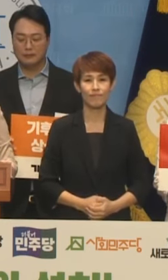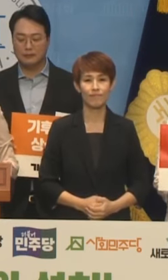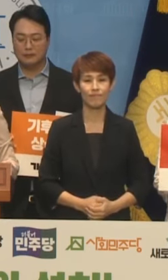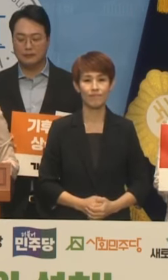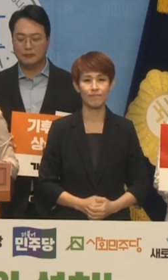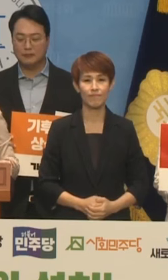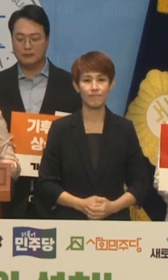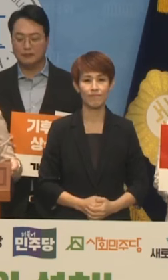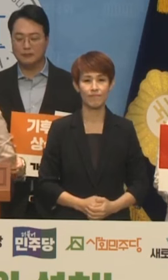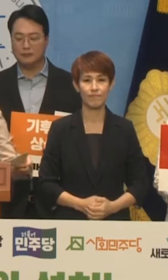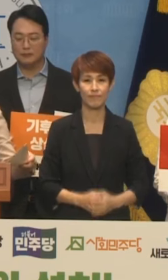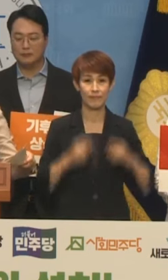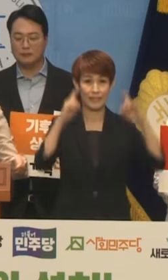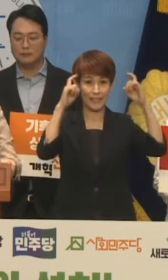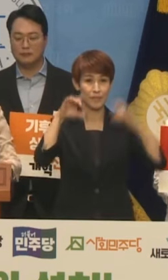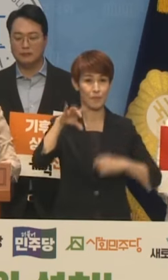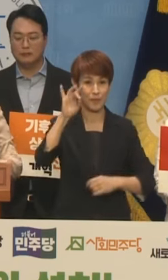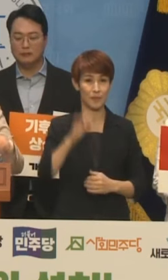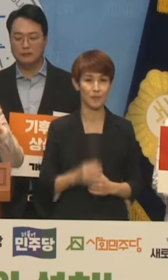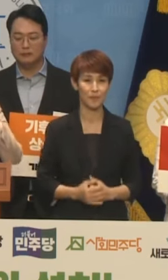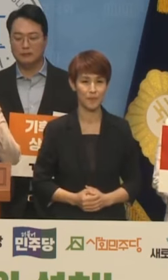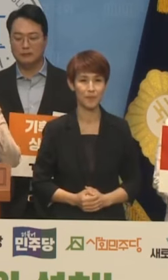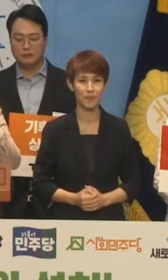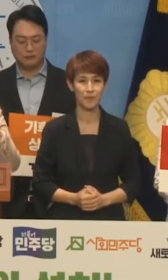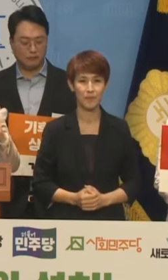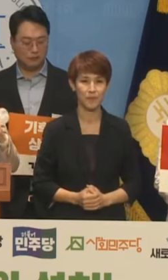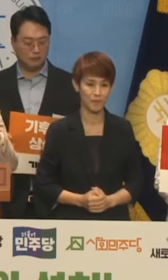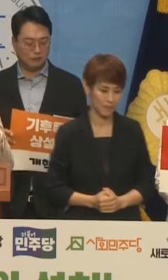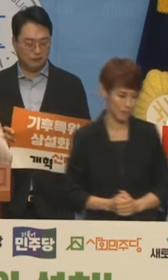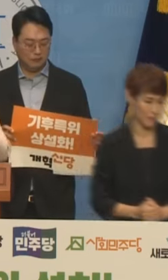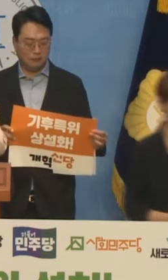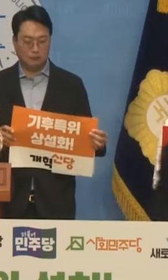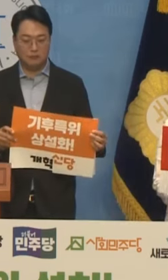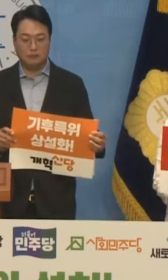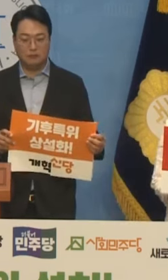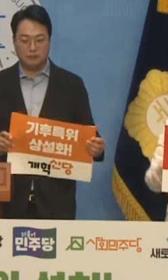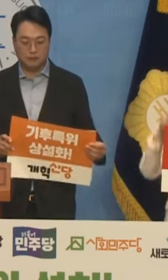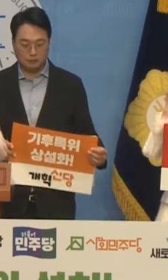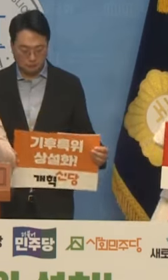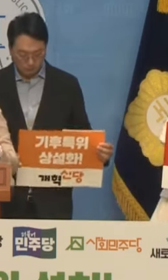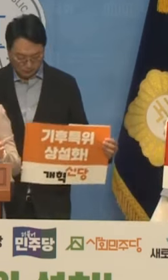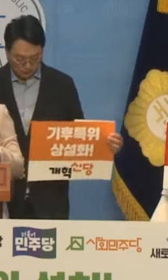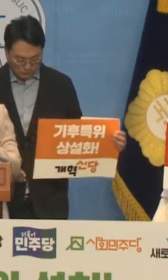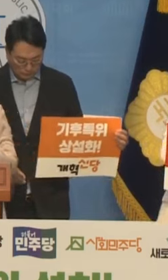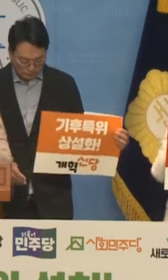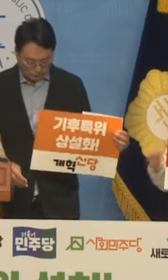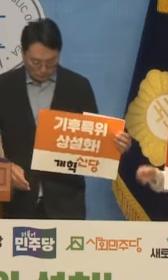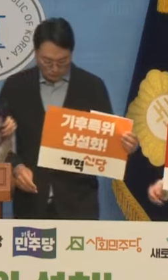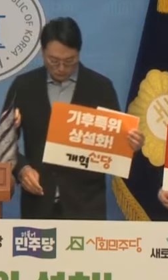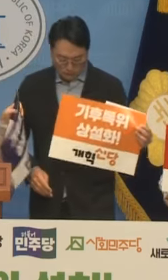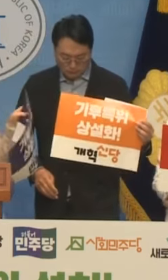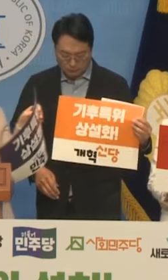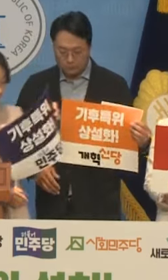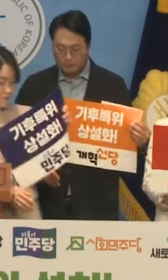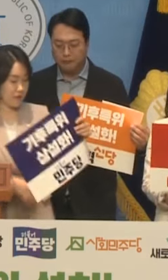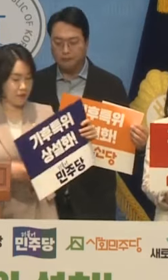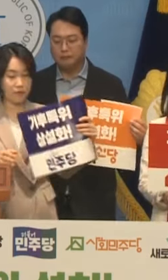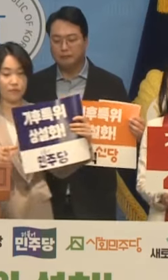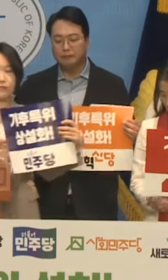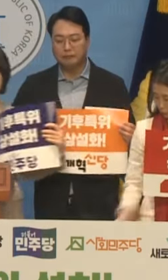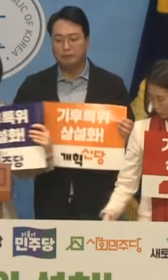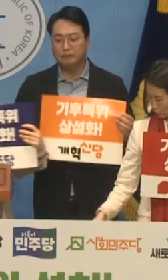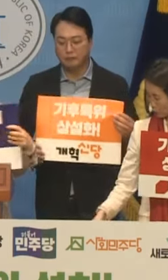전에 잠시 포토타임을 갖도록 하겠습니다. 우리 사진기자님들께서 잠시 촬영하시면 되겠습니다.